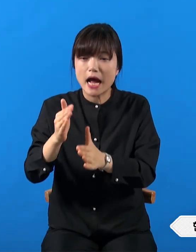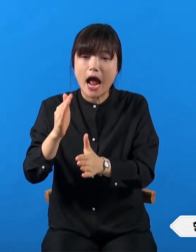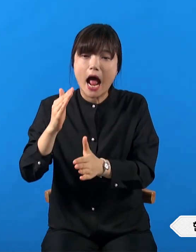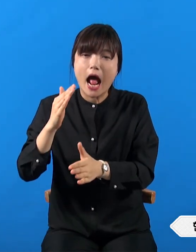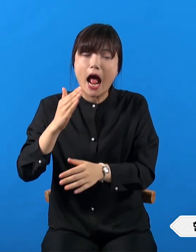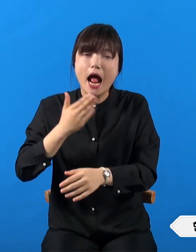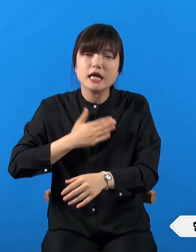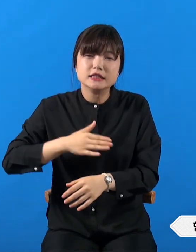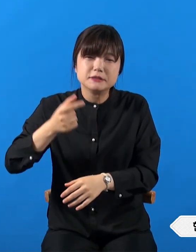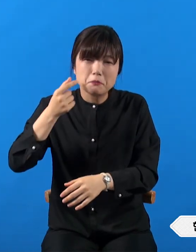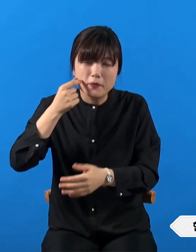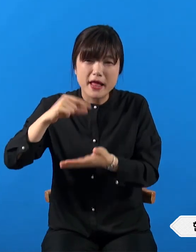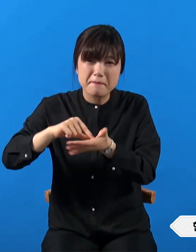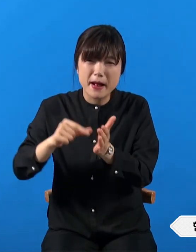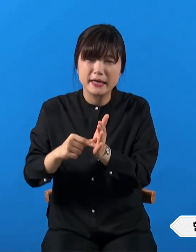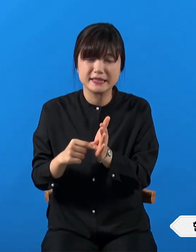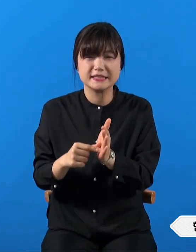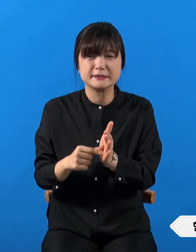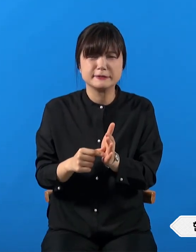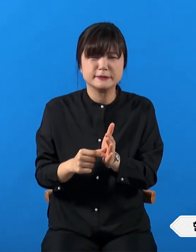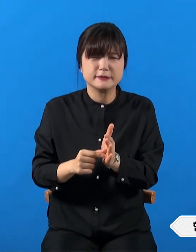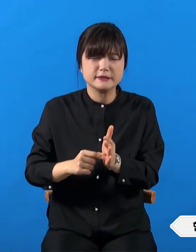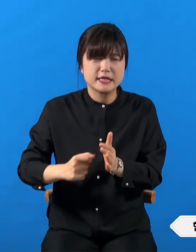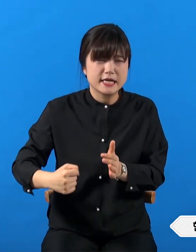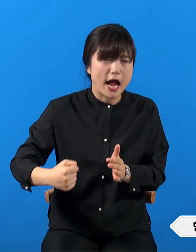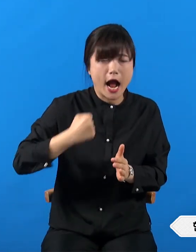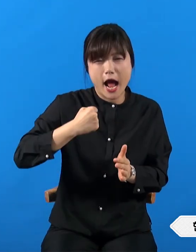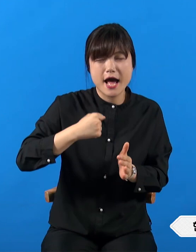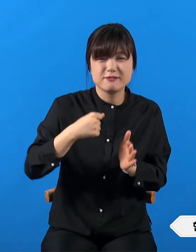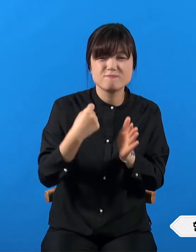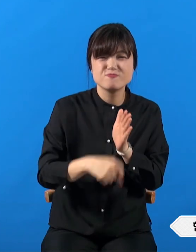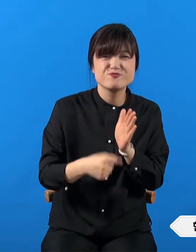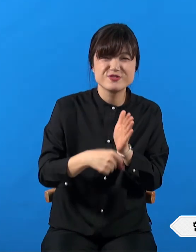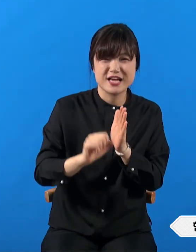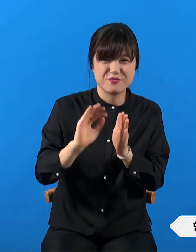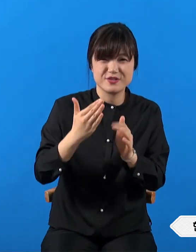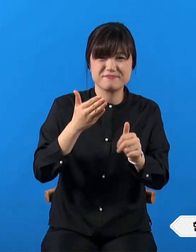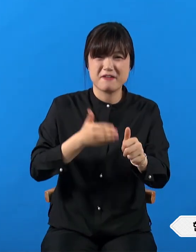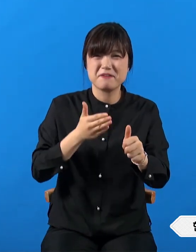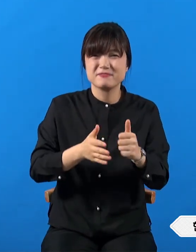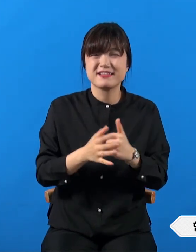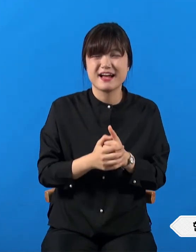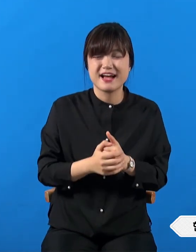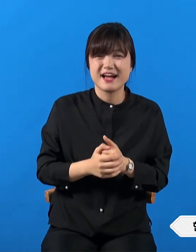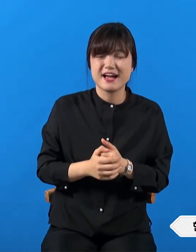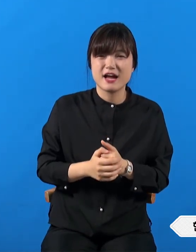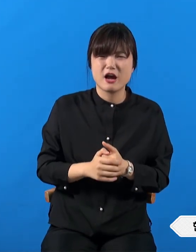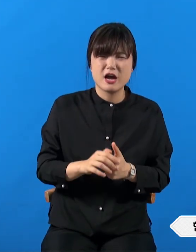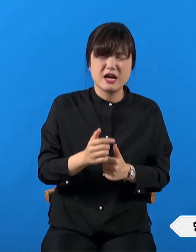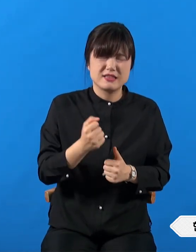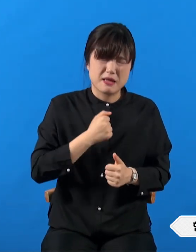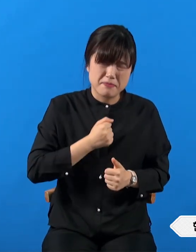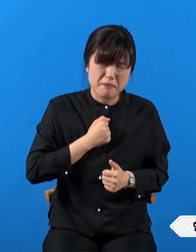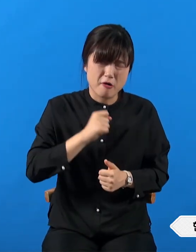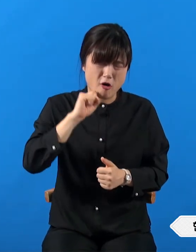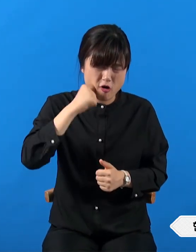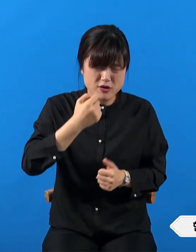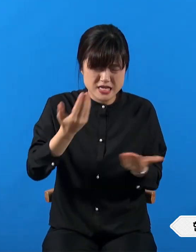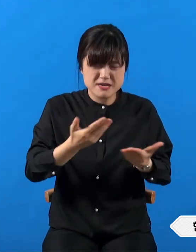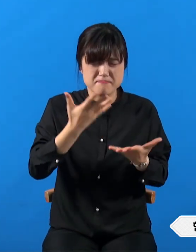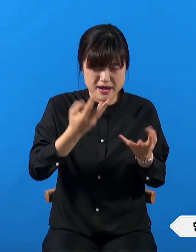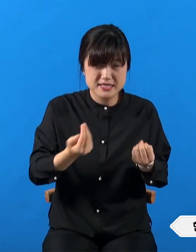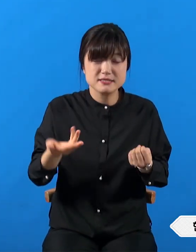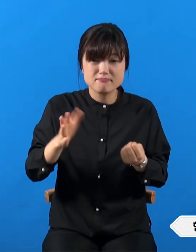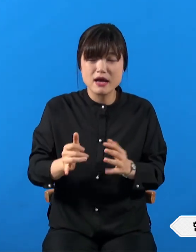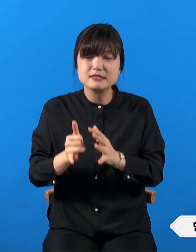여러분의 비밀 병기가 되시기를 바랍니다. 때로는 어렵고 힘들고 답답한 일 많지만은